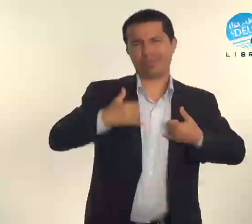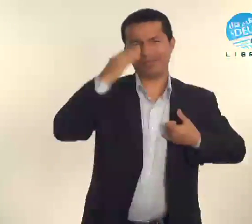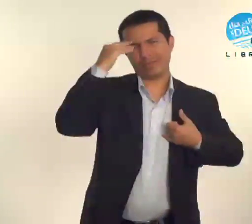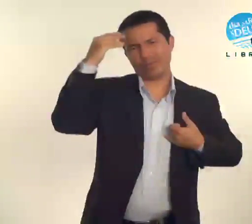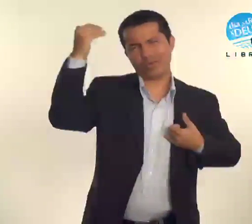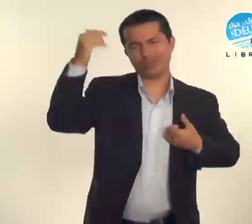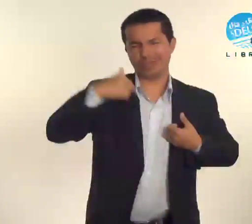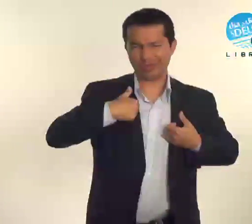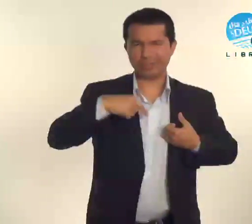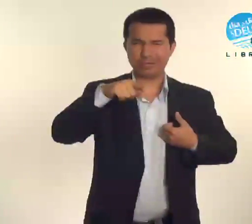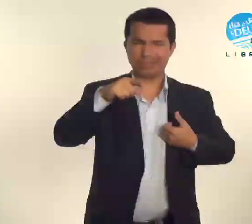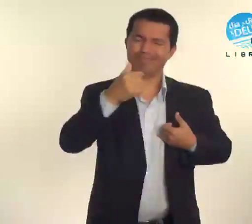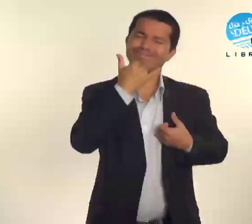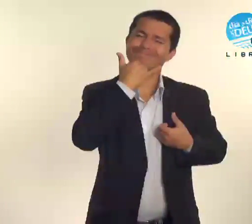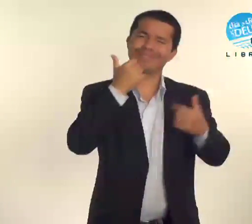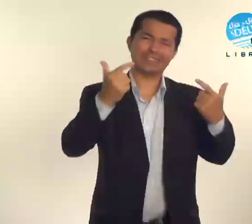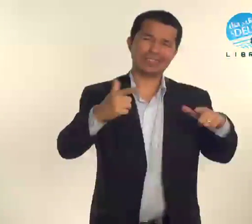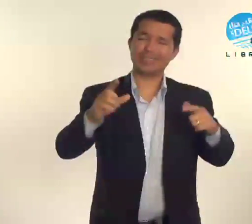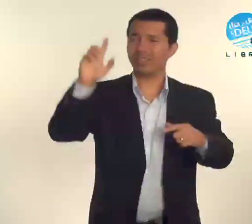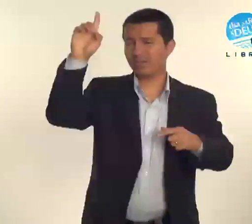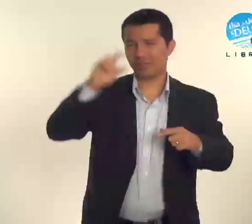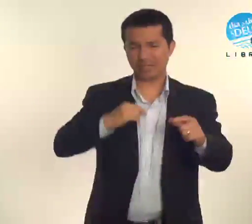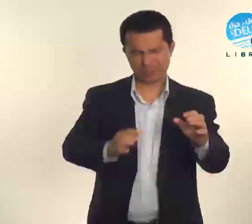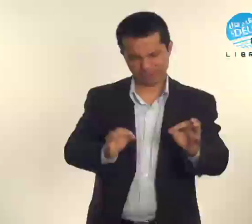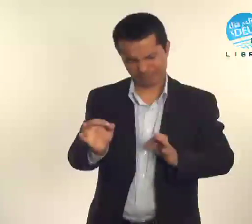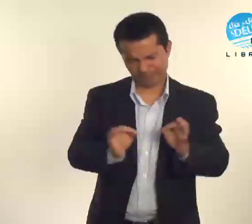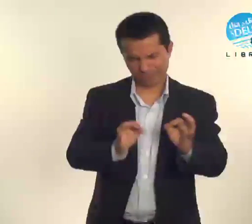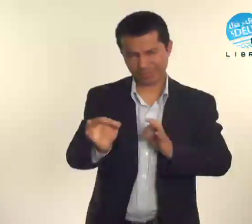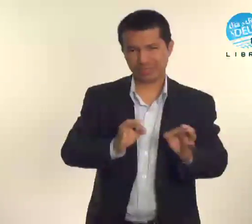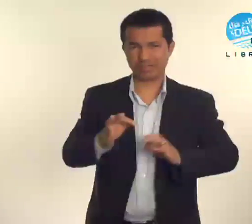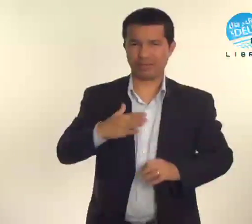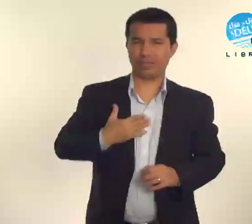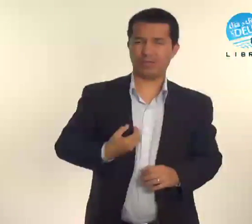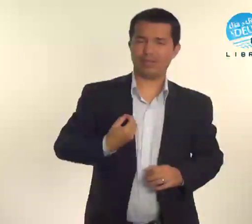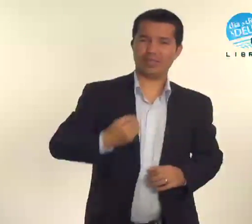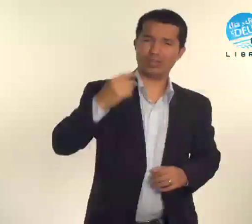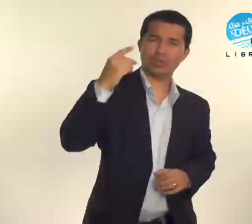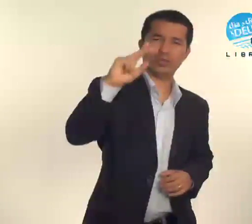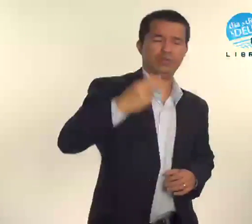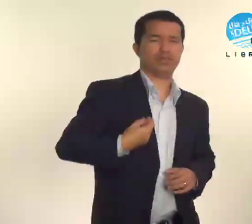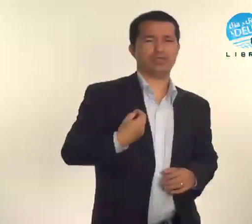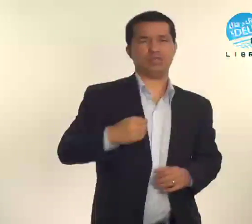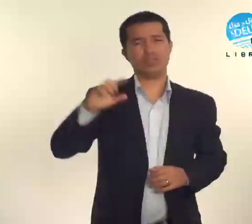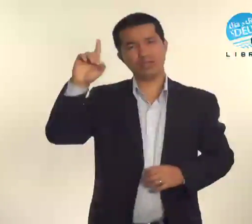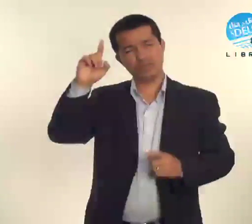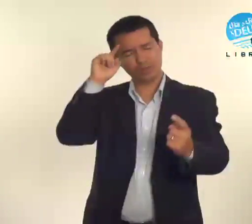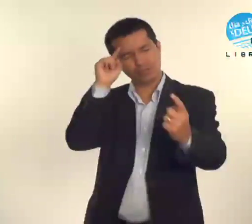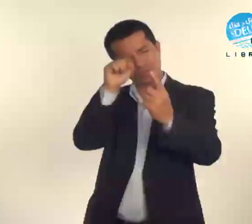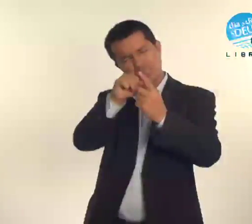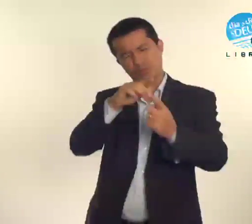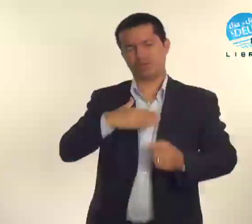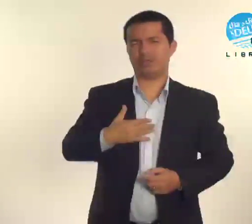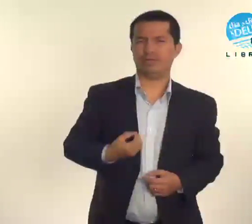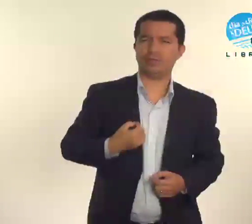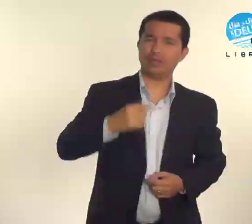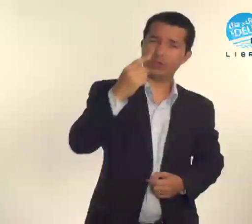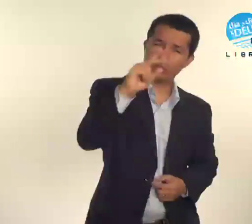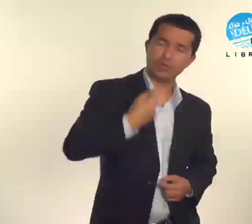tem um propósito para a minha vida e para a sua vida. Deus tem um plano para a minha vida e para a sua vida. Deus tem um alvo para a minha vida e para a sua